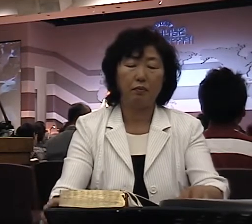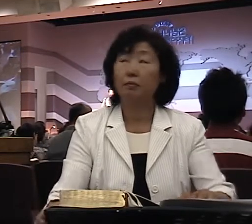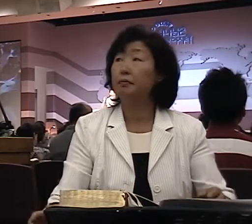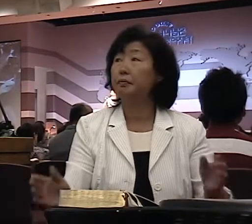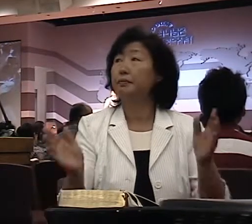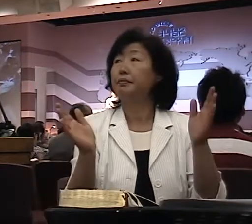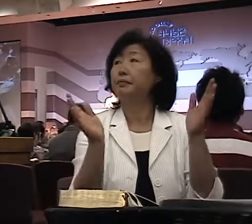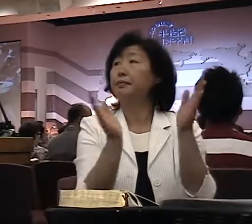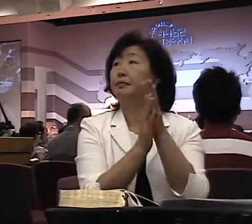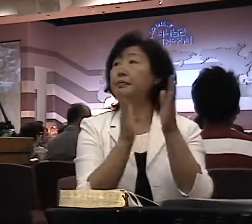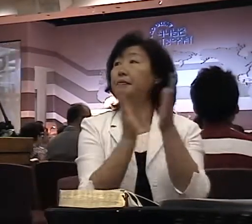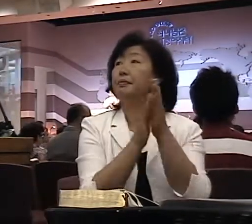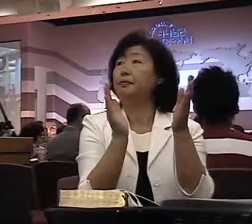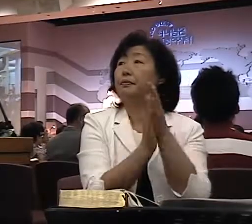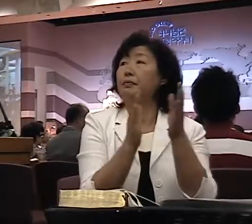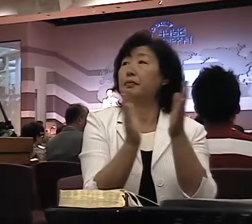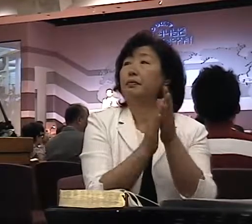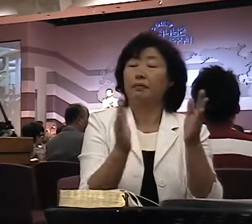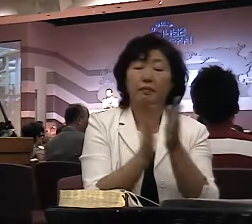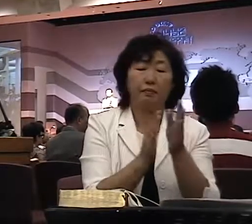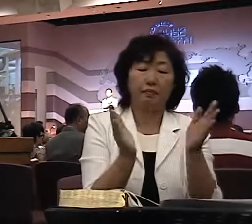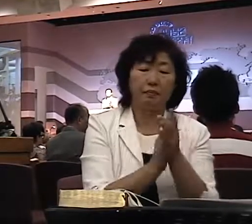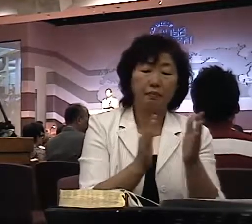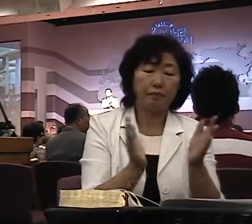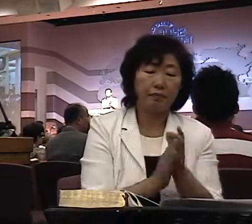존귀하신 주님 찬양을 드립니다.